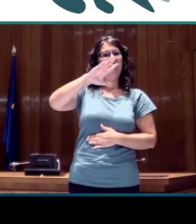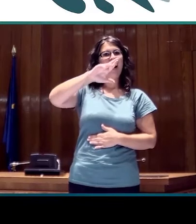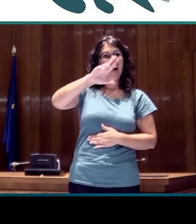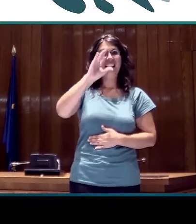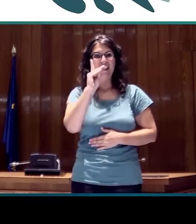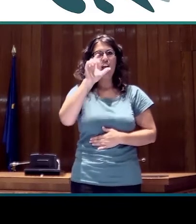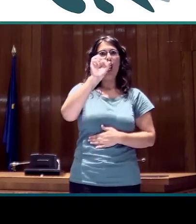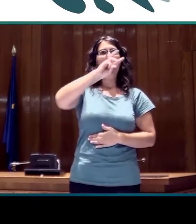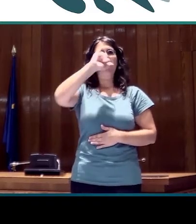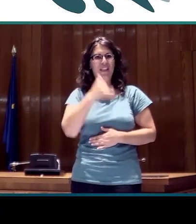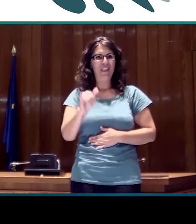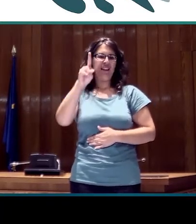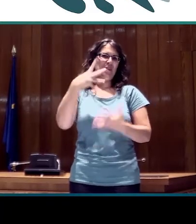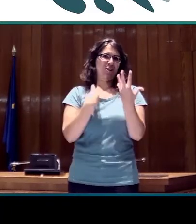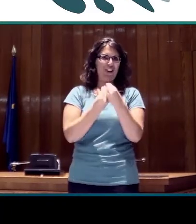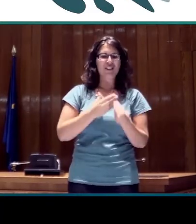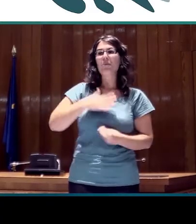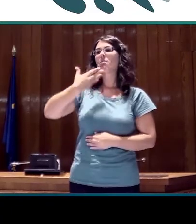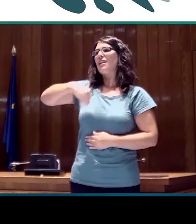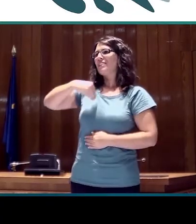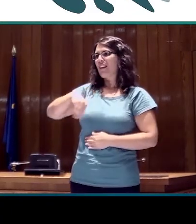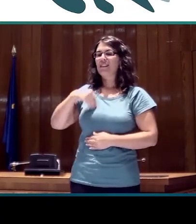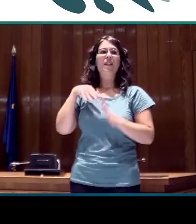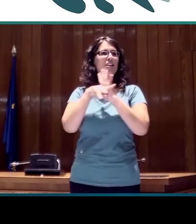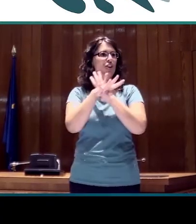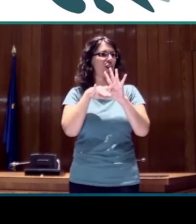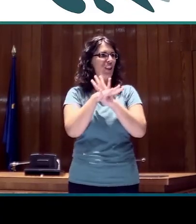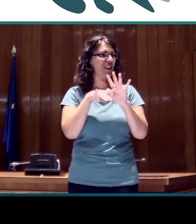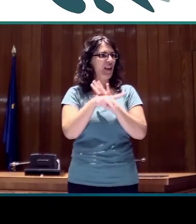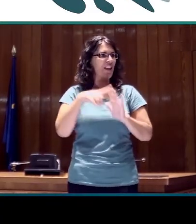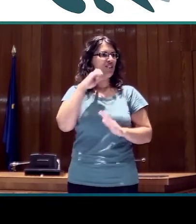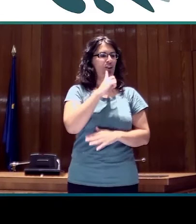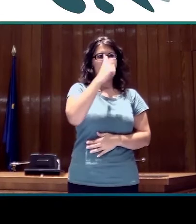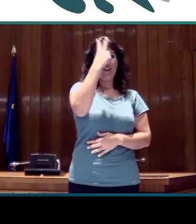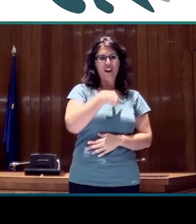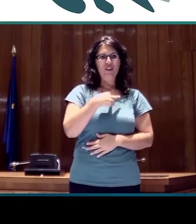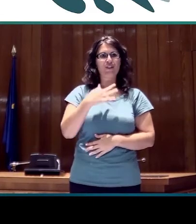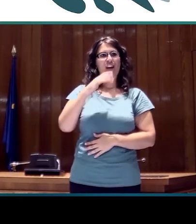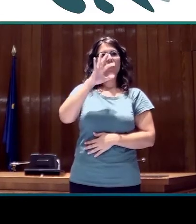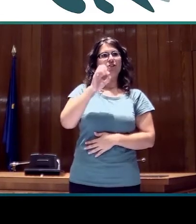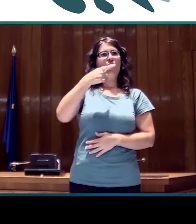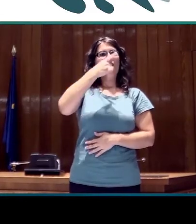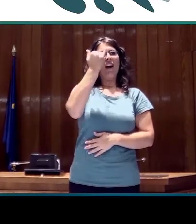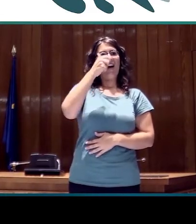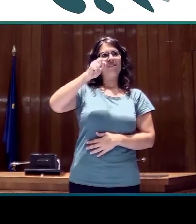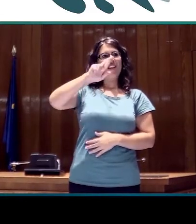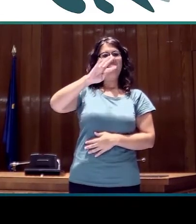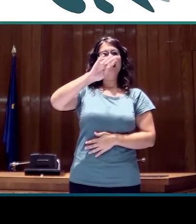con nosotros al presidente de asocide de sordociegos Francisco Javier trigueros que también nos acompaña Y por